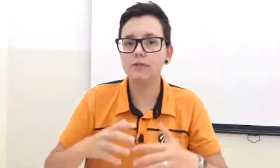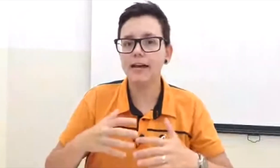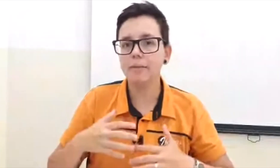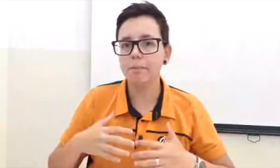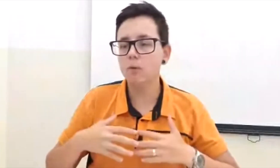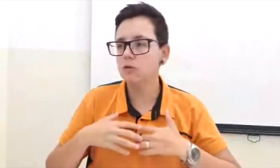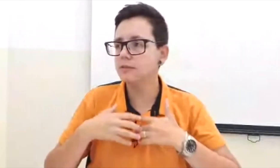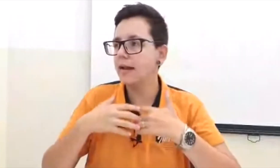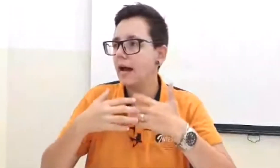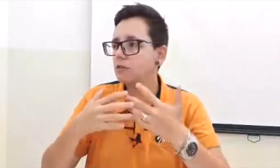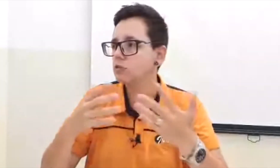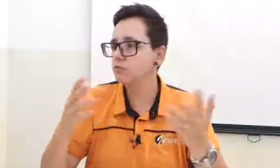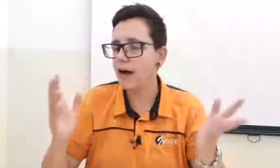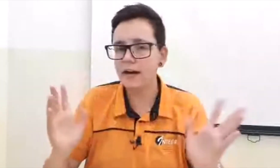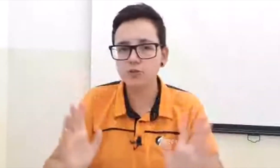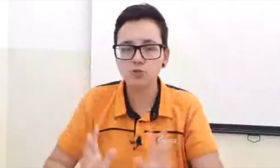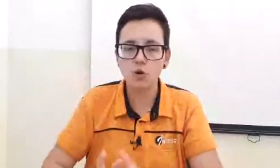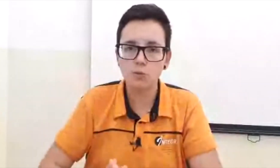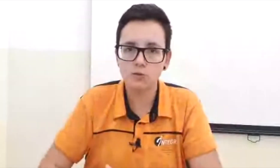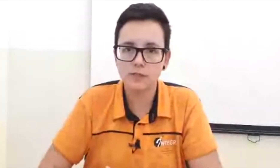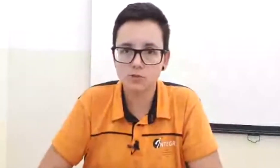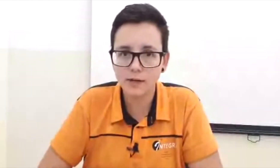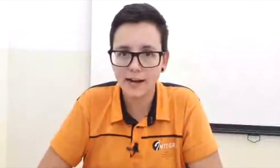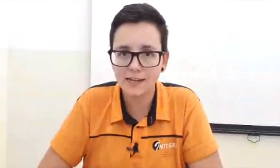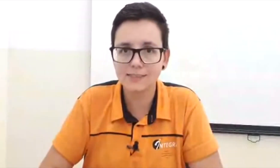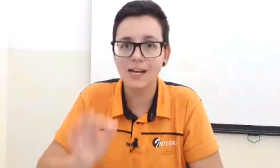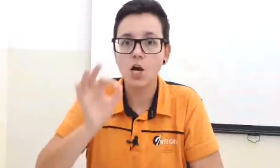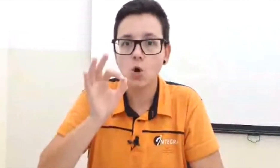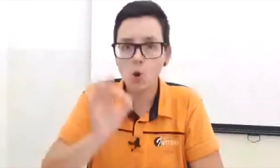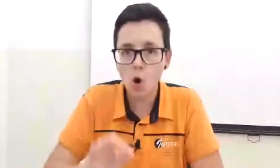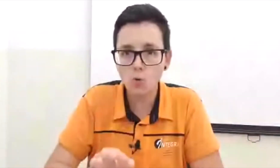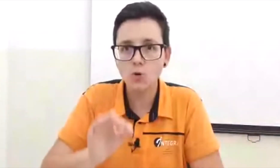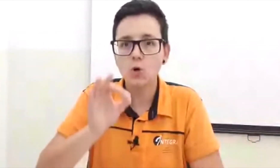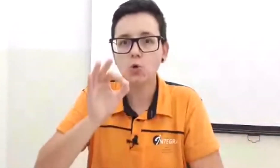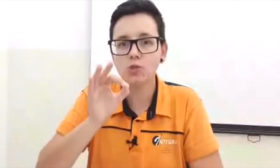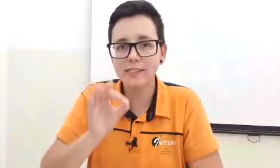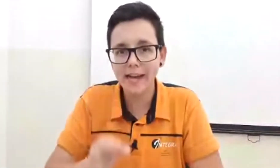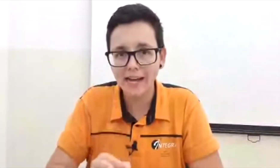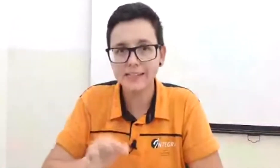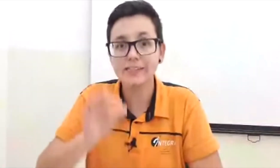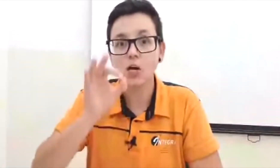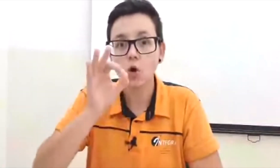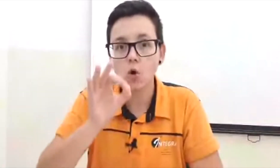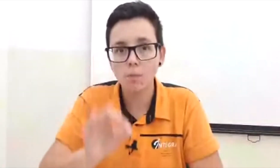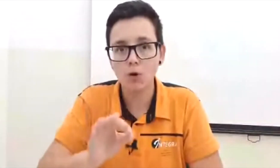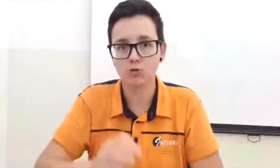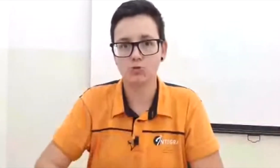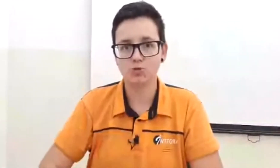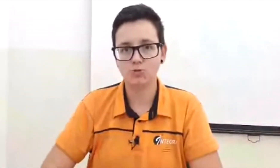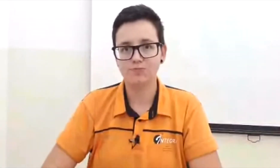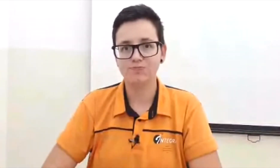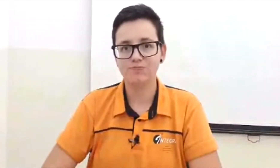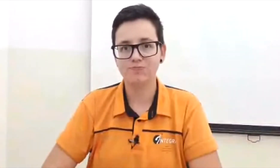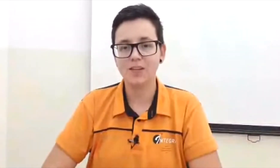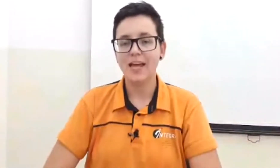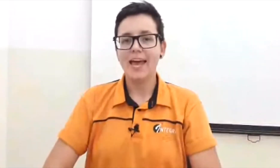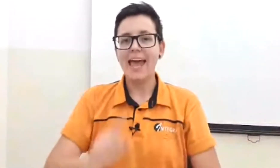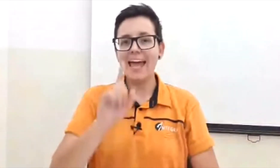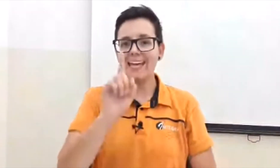consegue mostrar os vários cômodos da sua casa com os sinais compostos. É